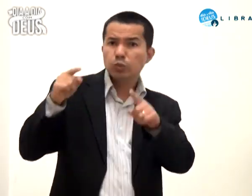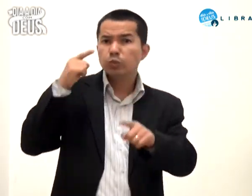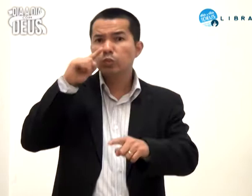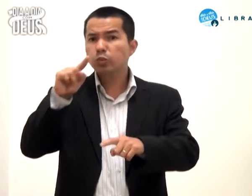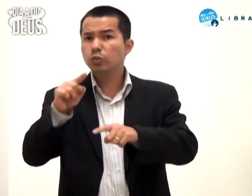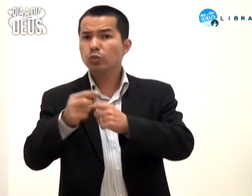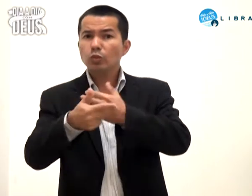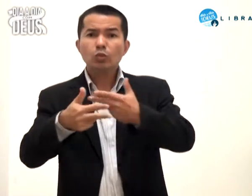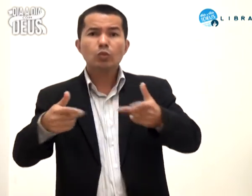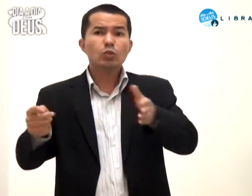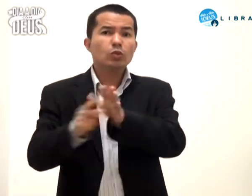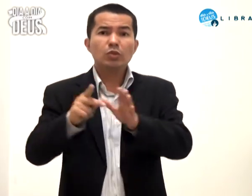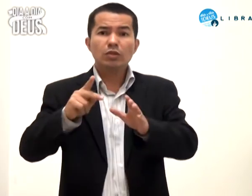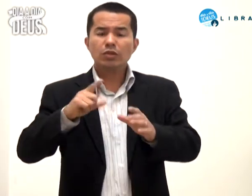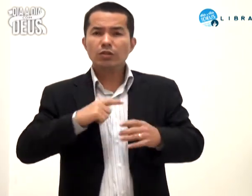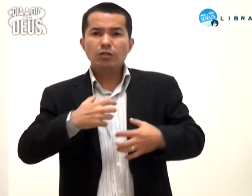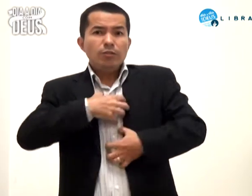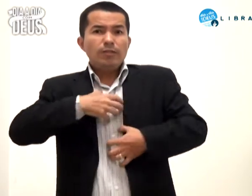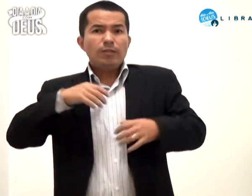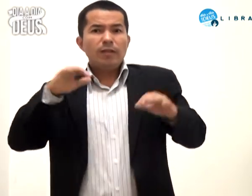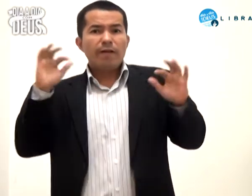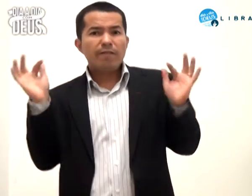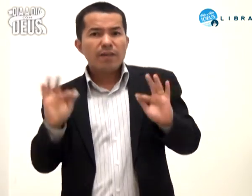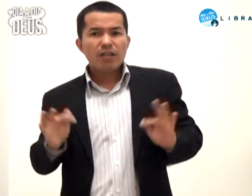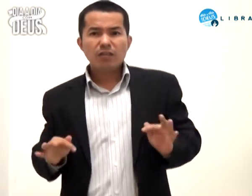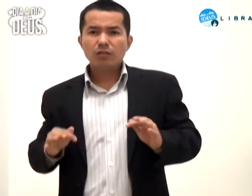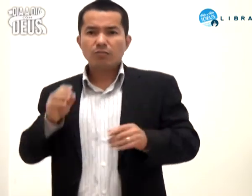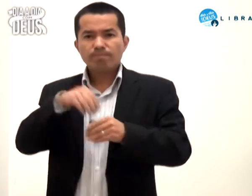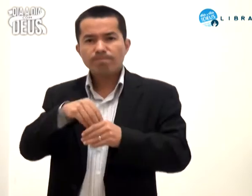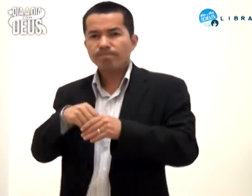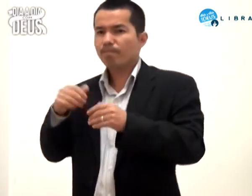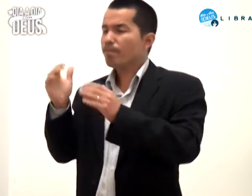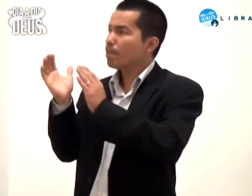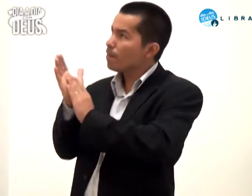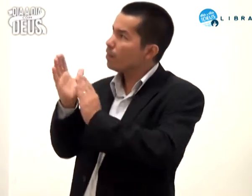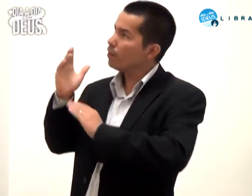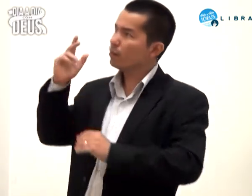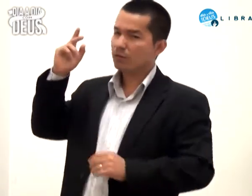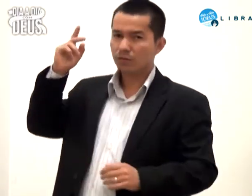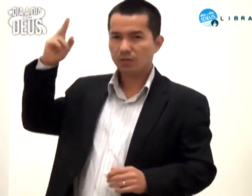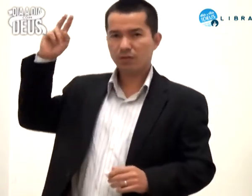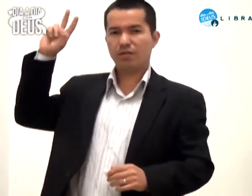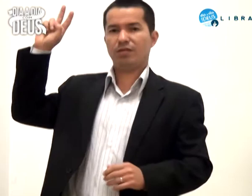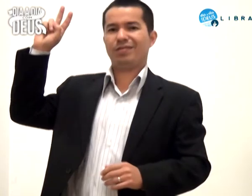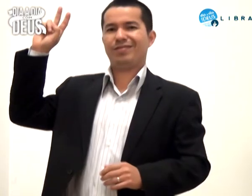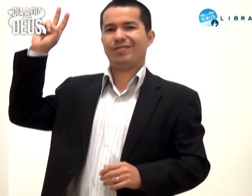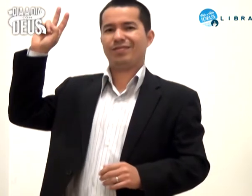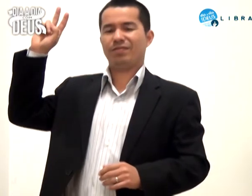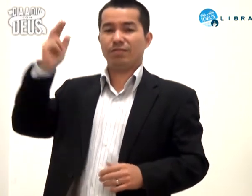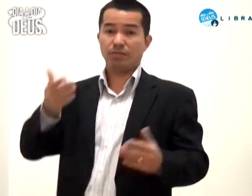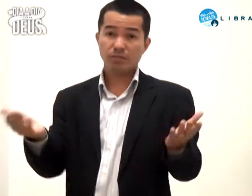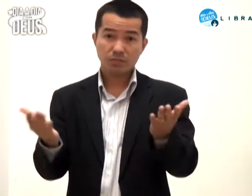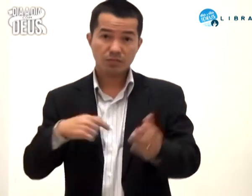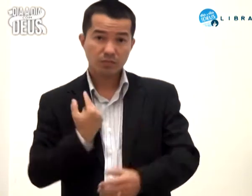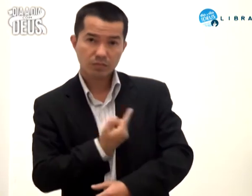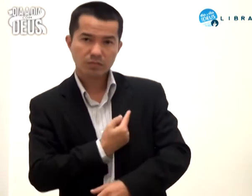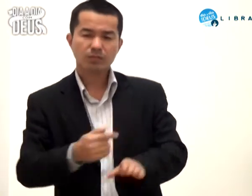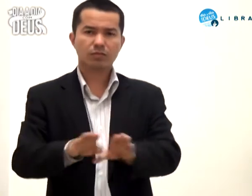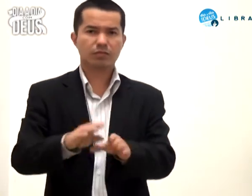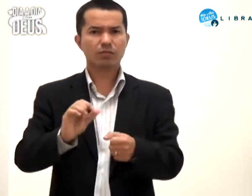tocar dentro de você, e você começa a perceber uma realidade, e você se sente feliz de fazê-lo. Essas são as